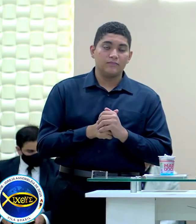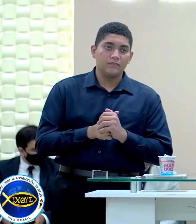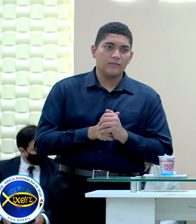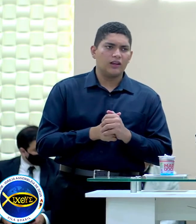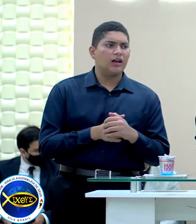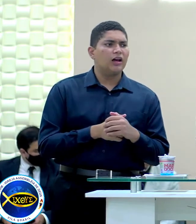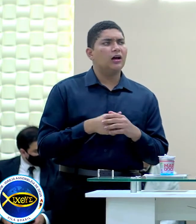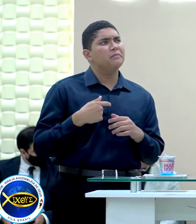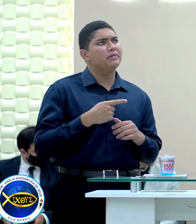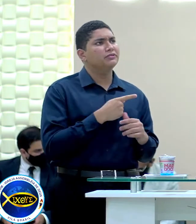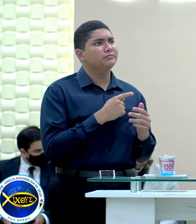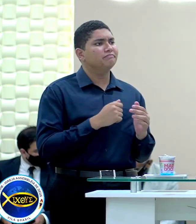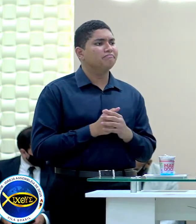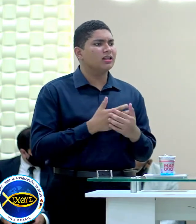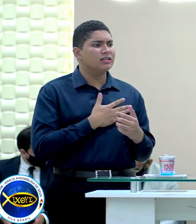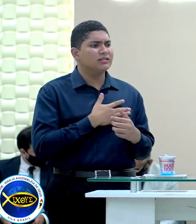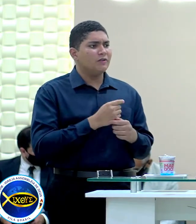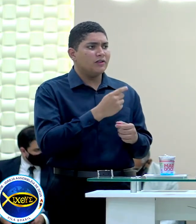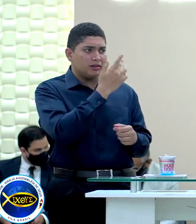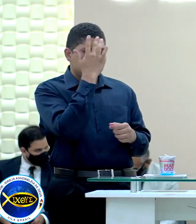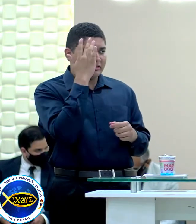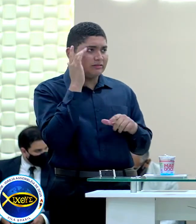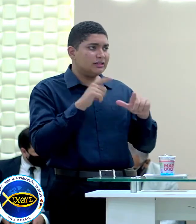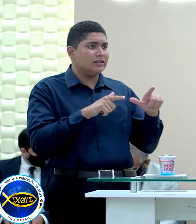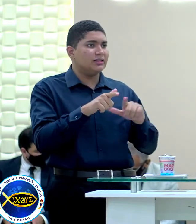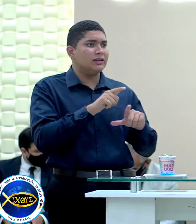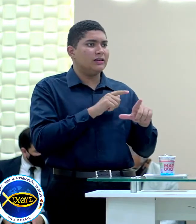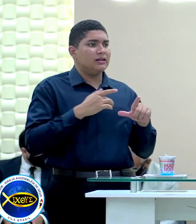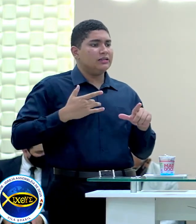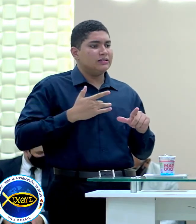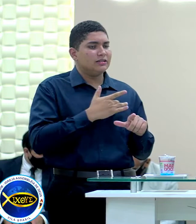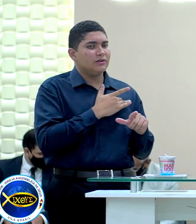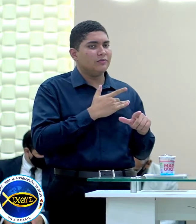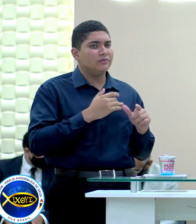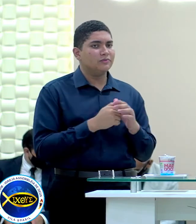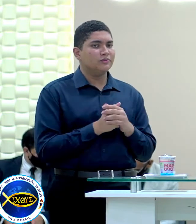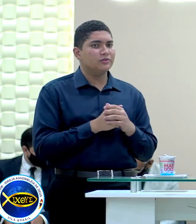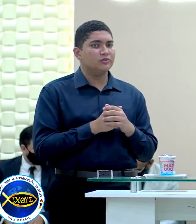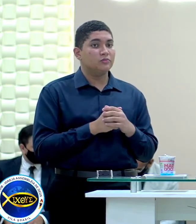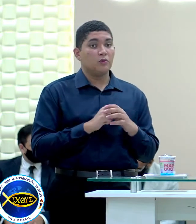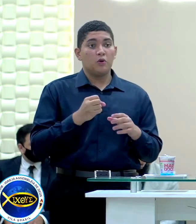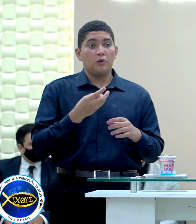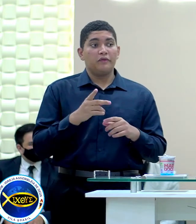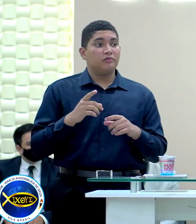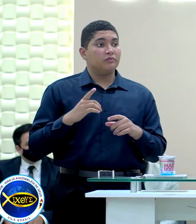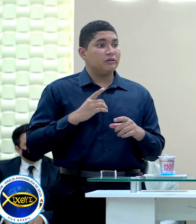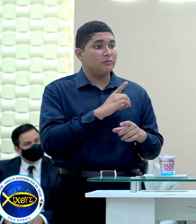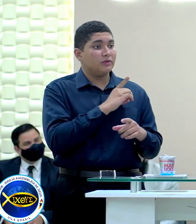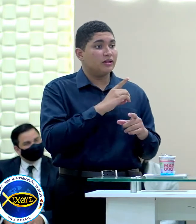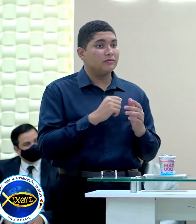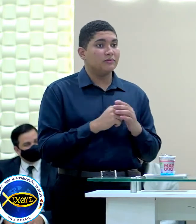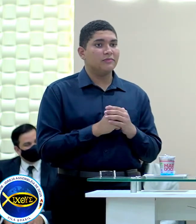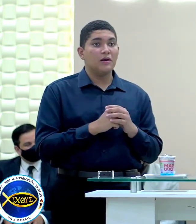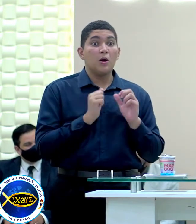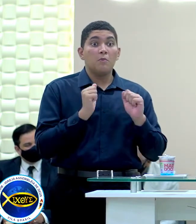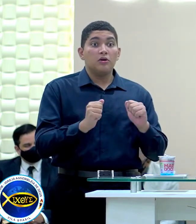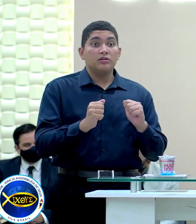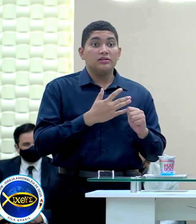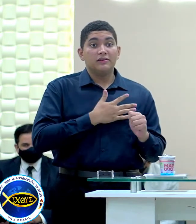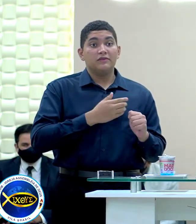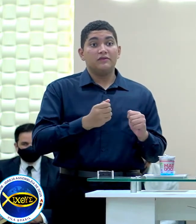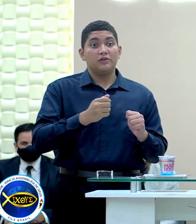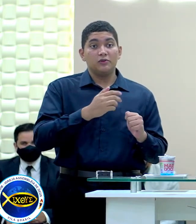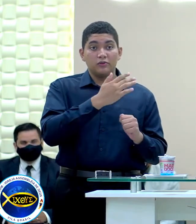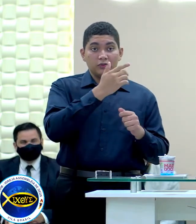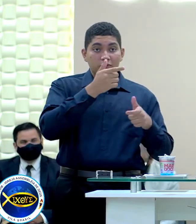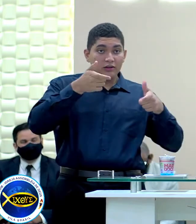Ah, pastor, mas é o filho da secretária de saúde lá não sei das quantas, ou o filho do deputado. Meu irmão, pode ser filho do rei.